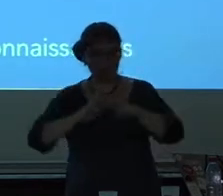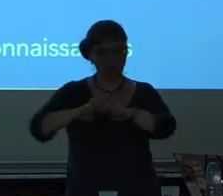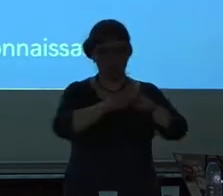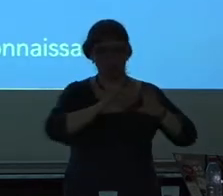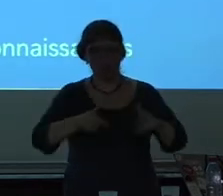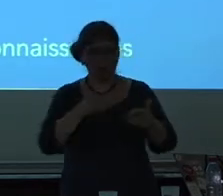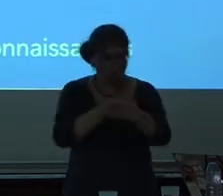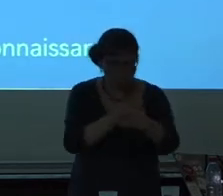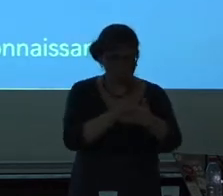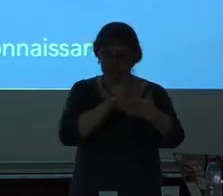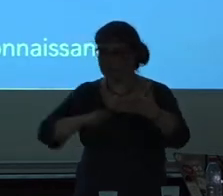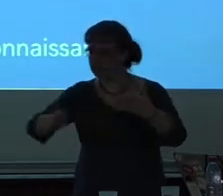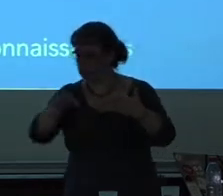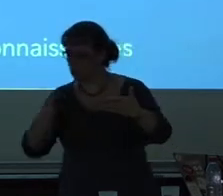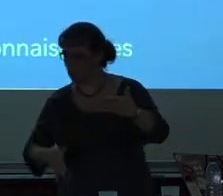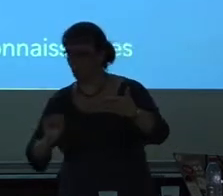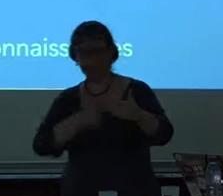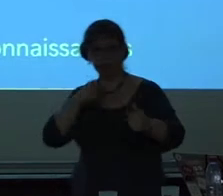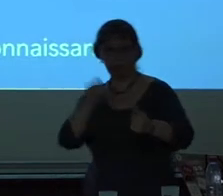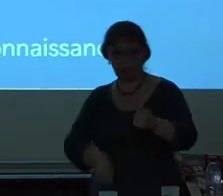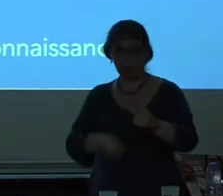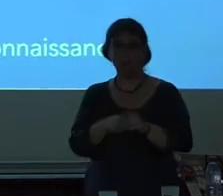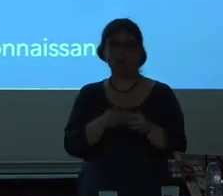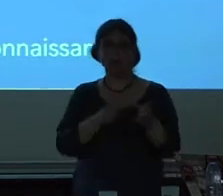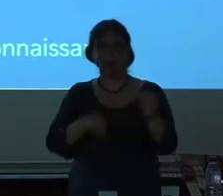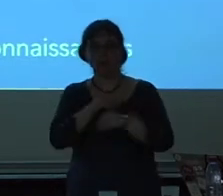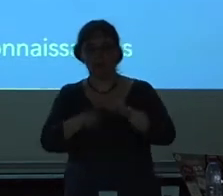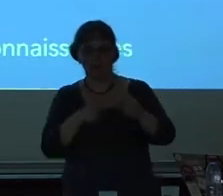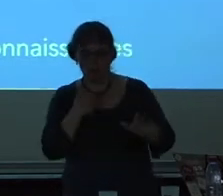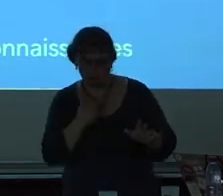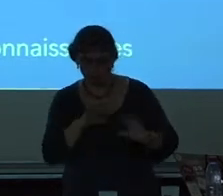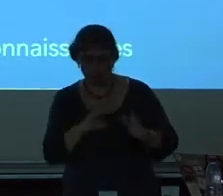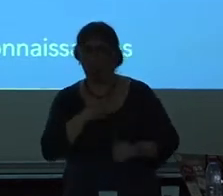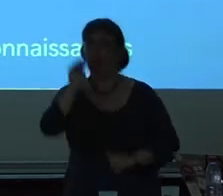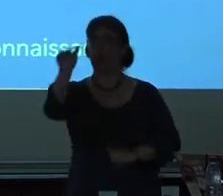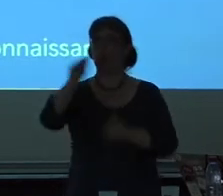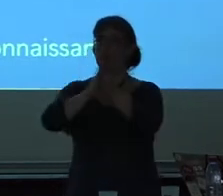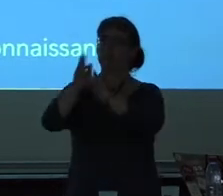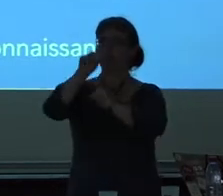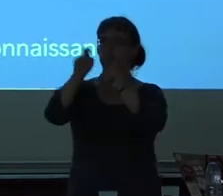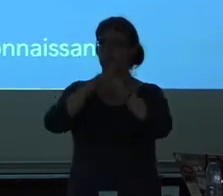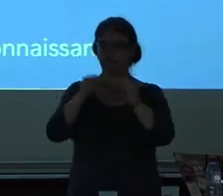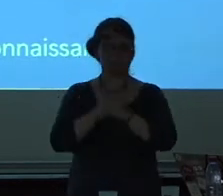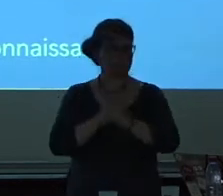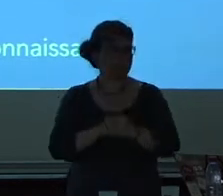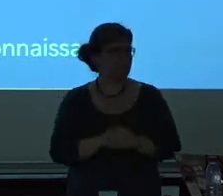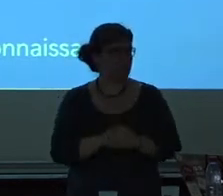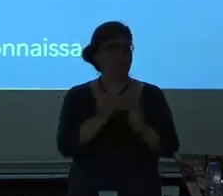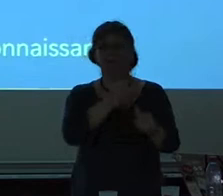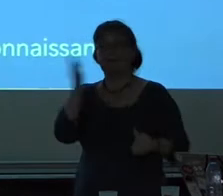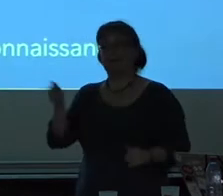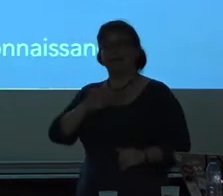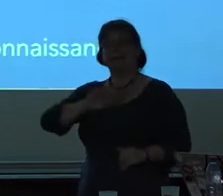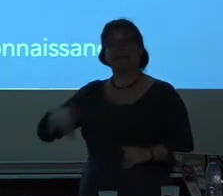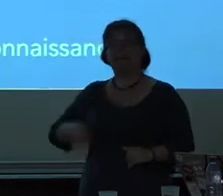savoir bien se débrouiller et poser des questions. Et le dernier stade, si on se dit « la personne,